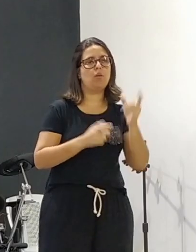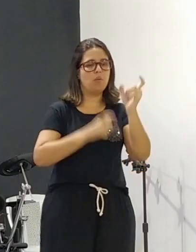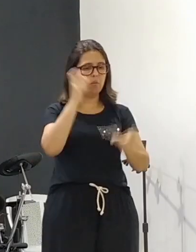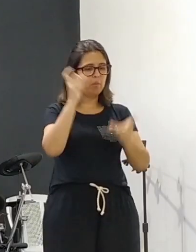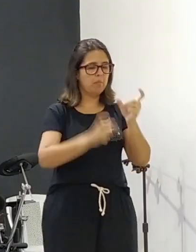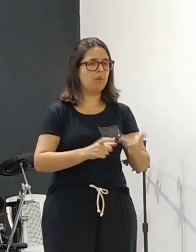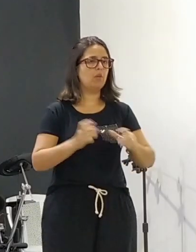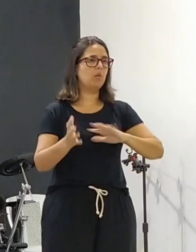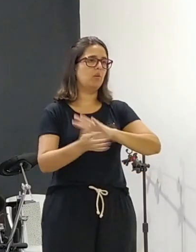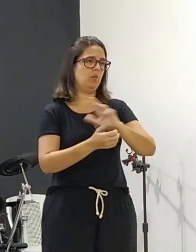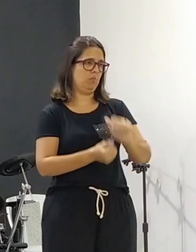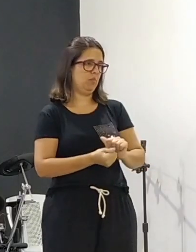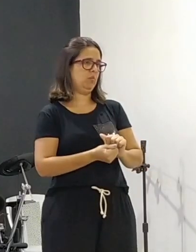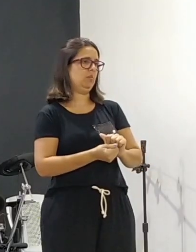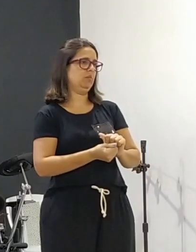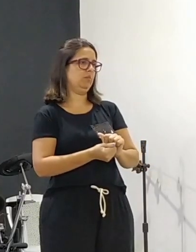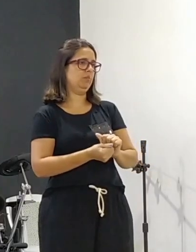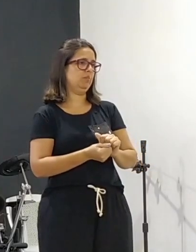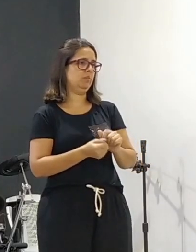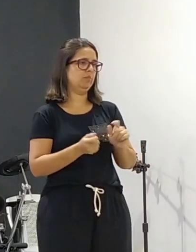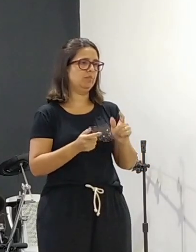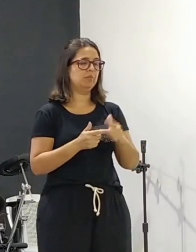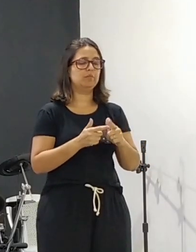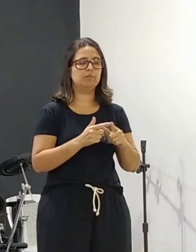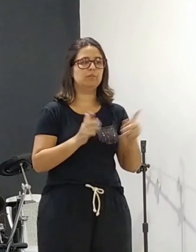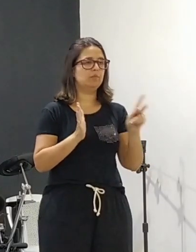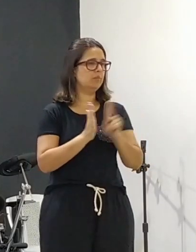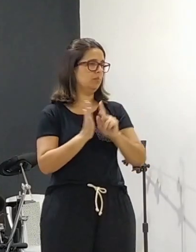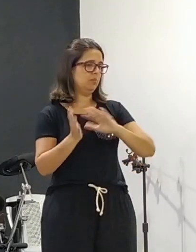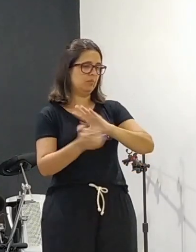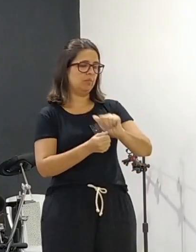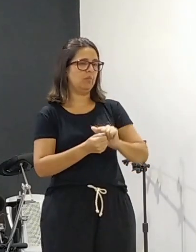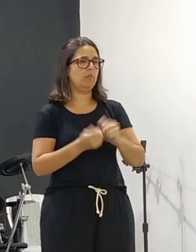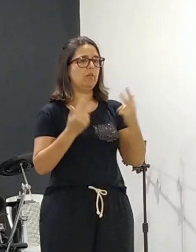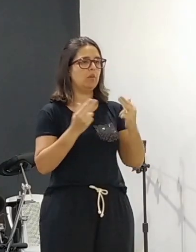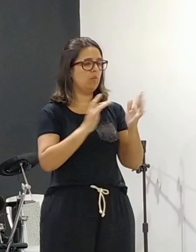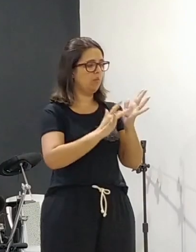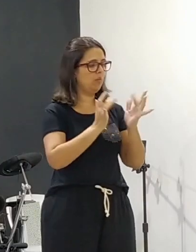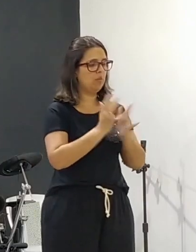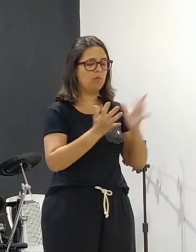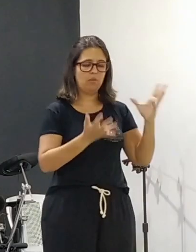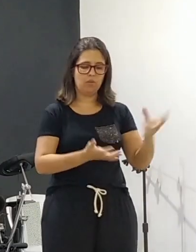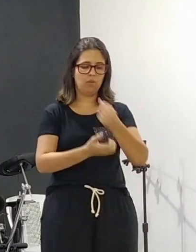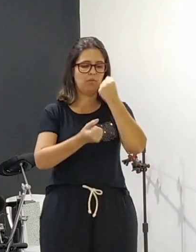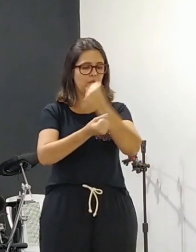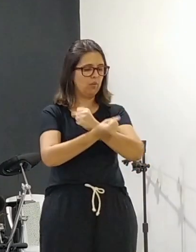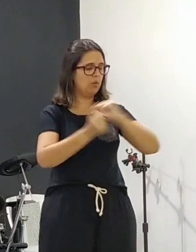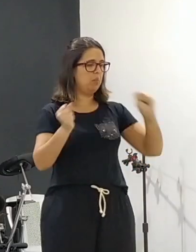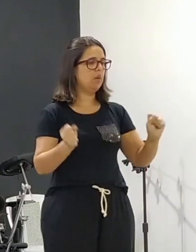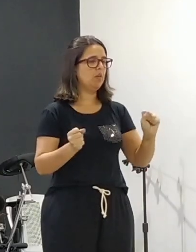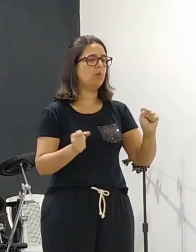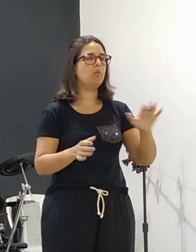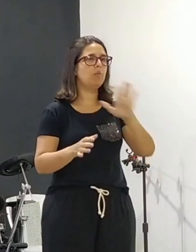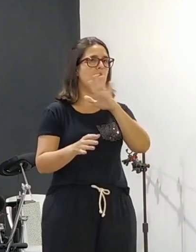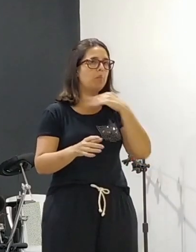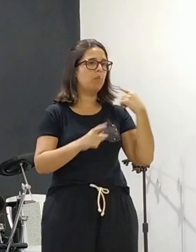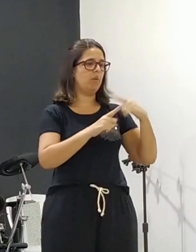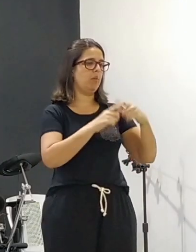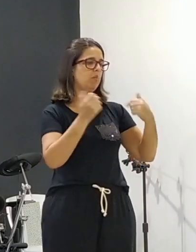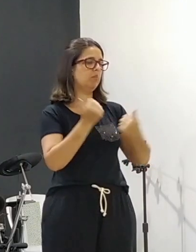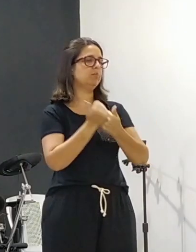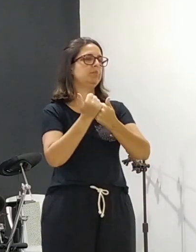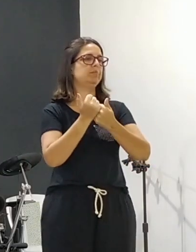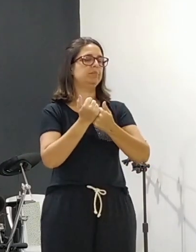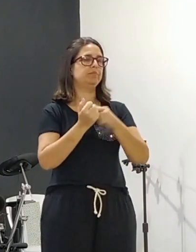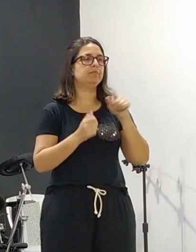ele não é do mundo. Assim como Jesus que o salvou, que o libertou, que morreu por você naquela cruz, também não